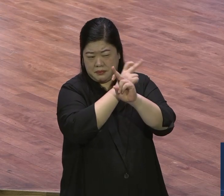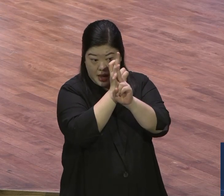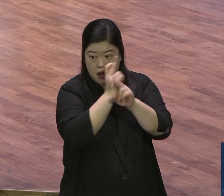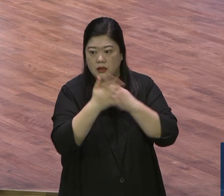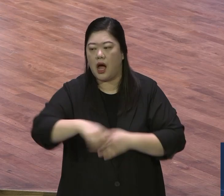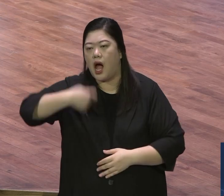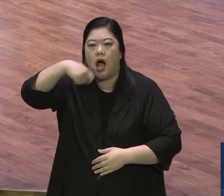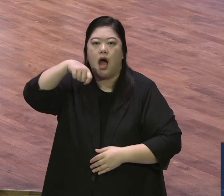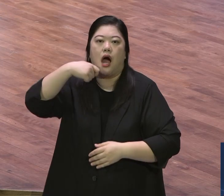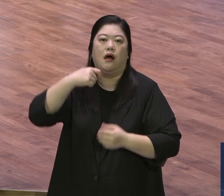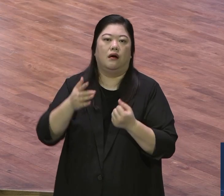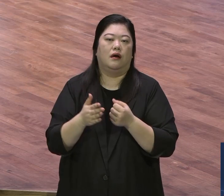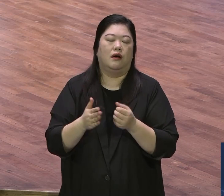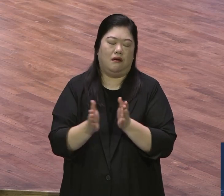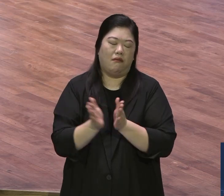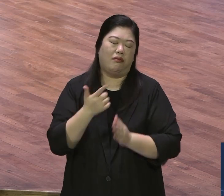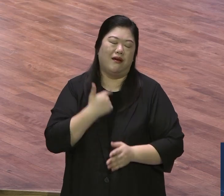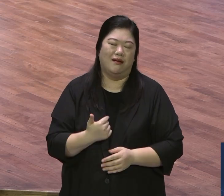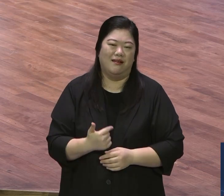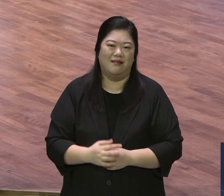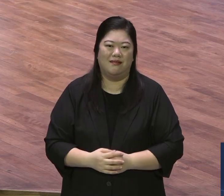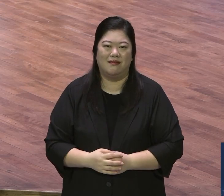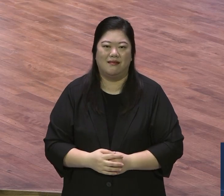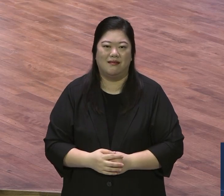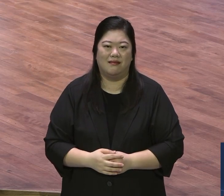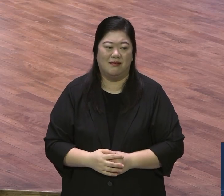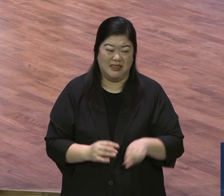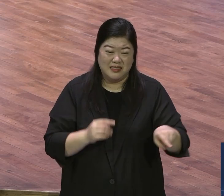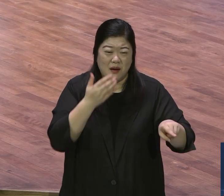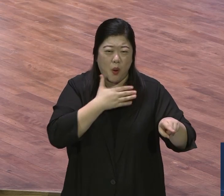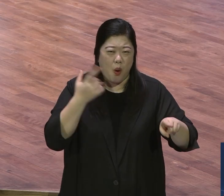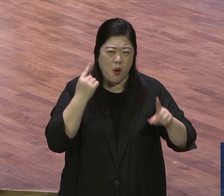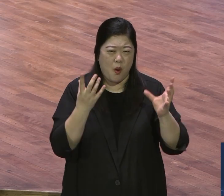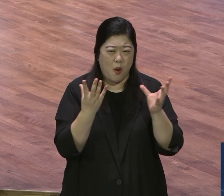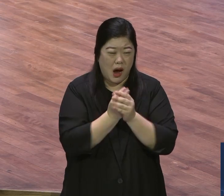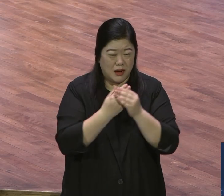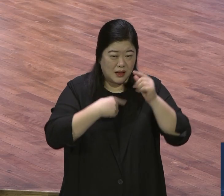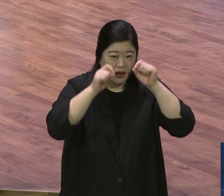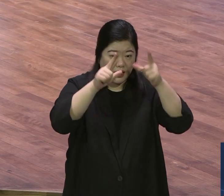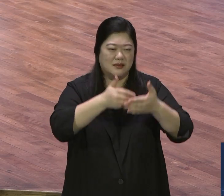그때는요 복음을 정말 올바로 깨닫지를 못해가지고